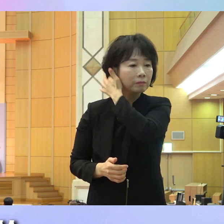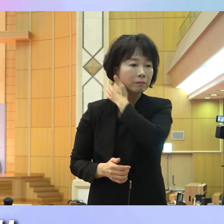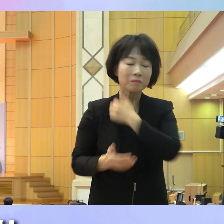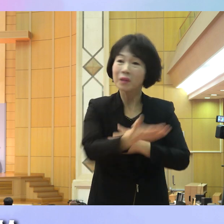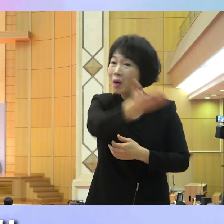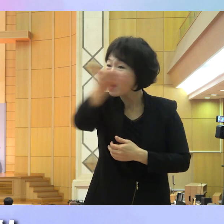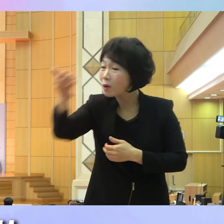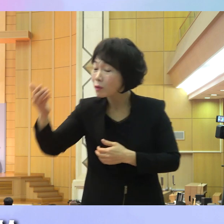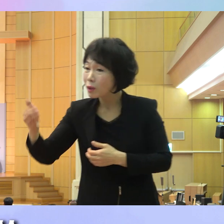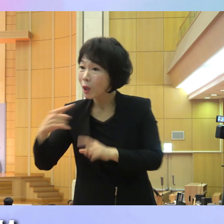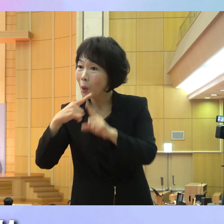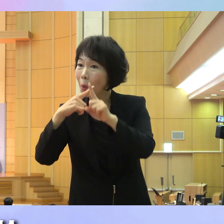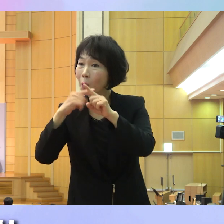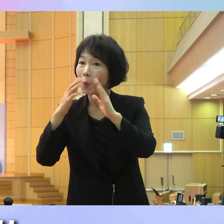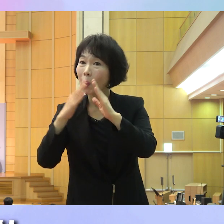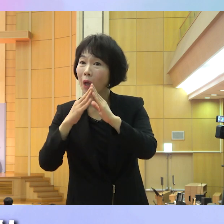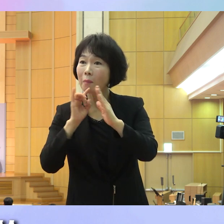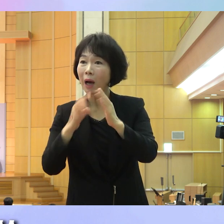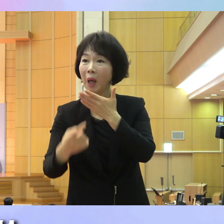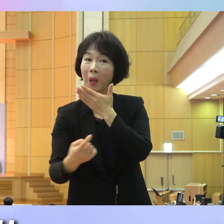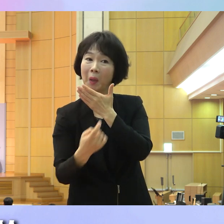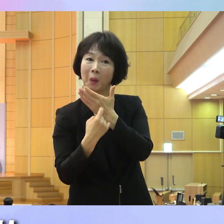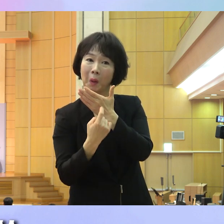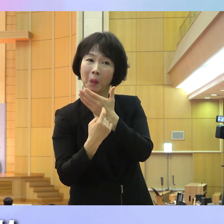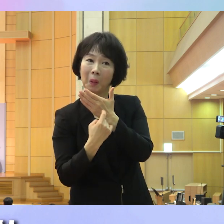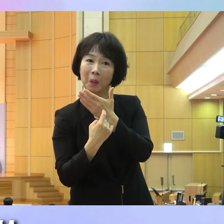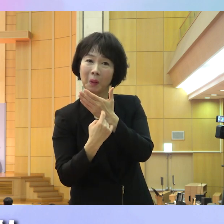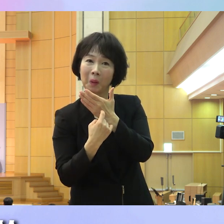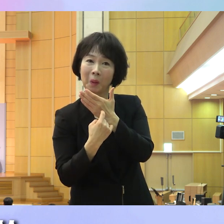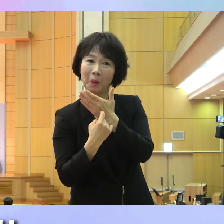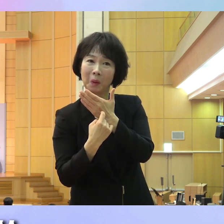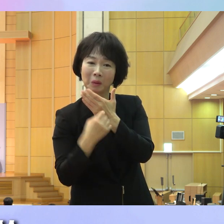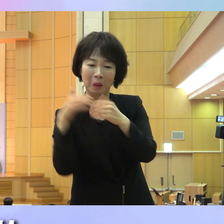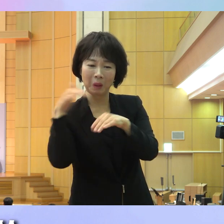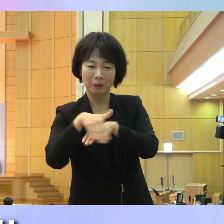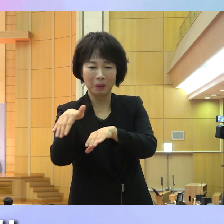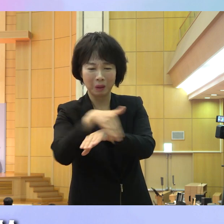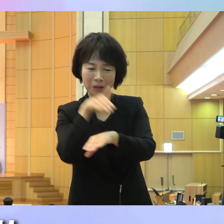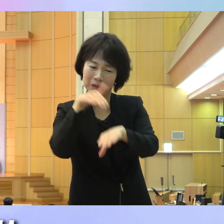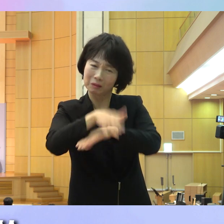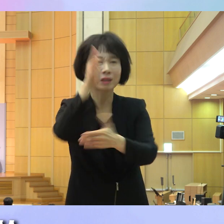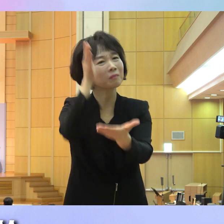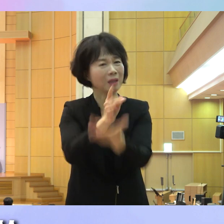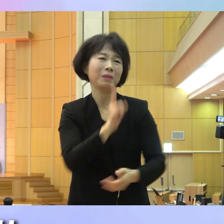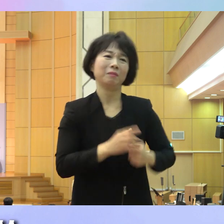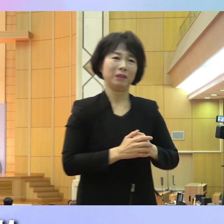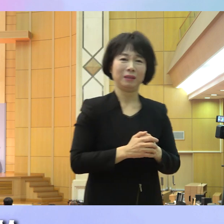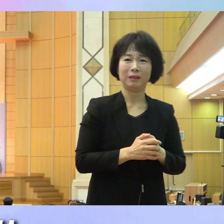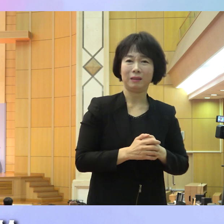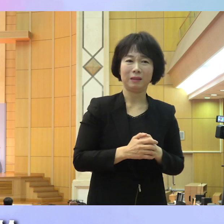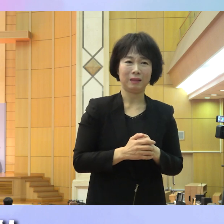다니는 교인인지 이런 것들이 좀 차이가 또 있어요. 그러면